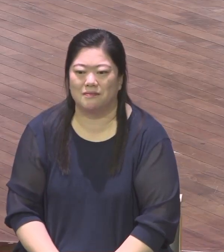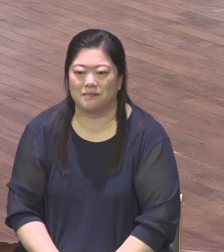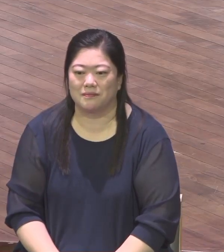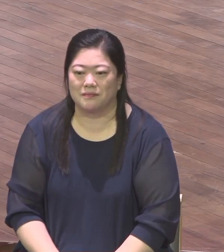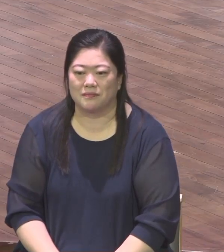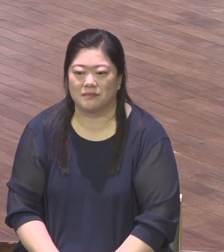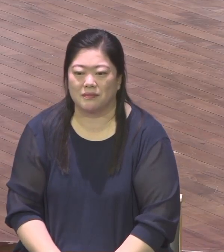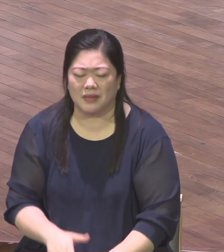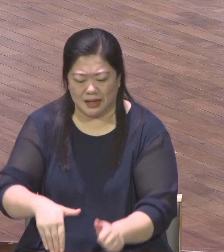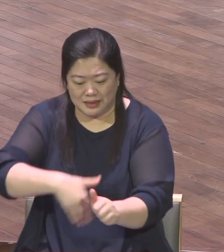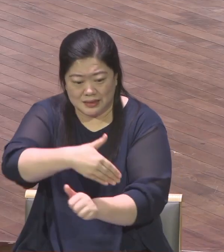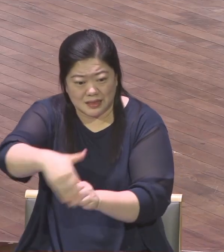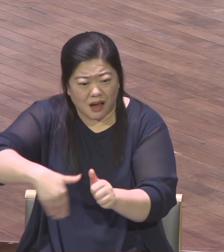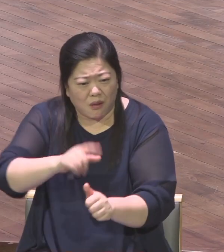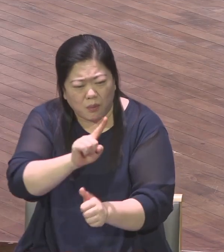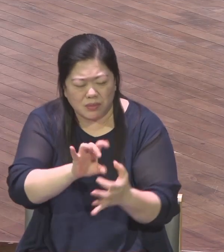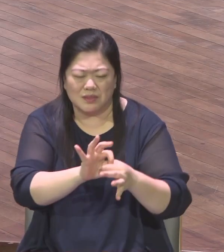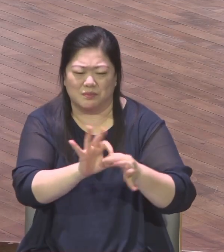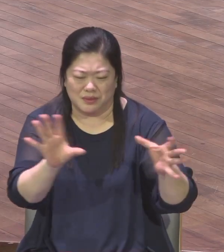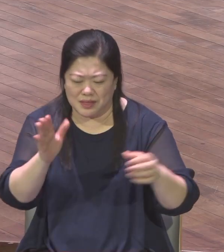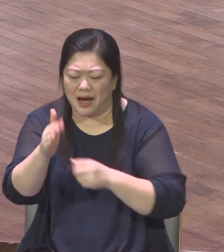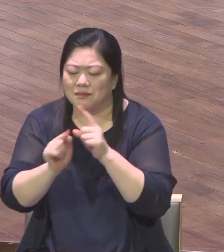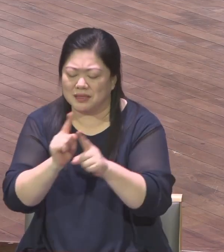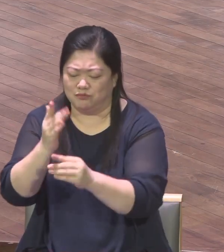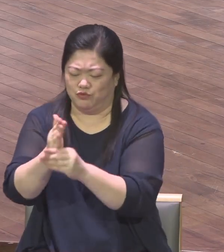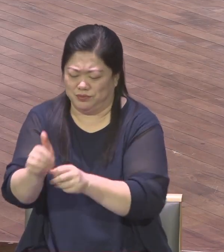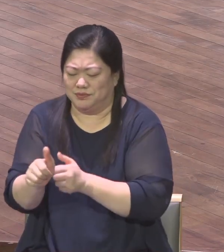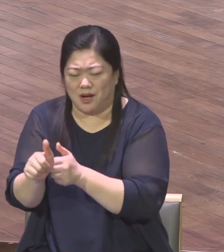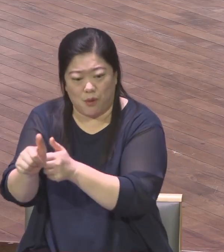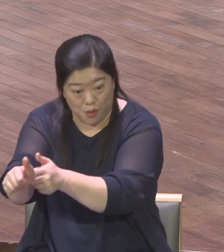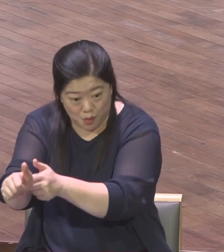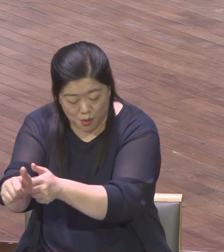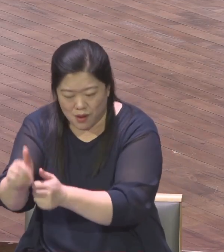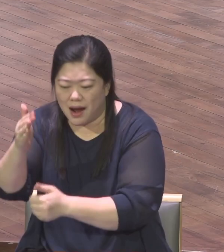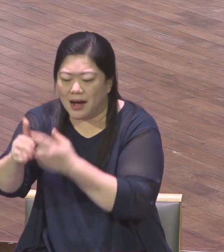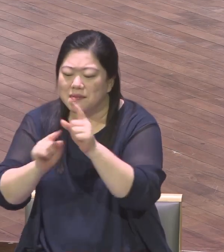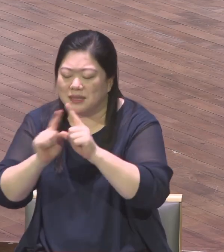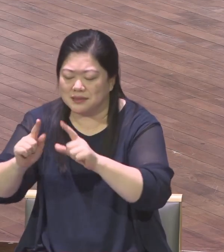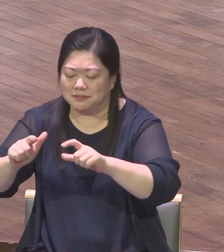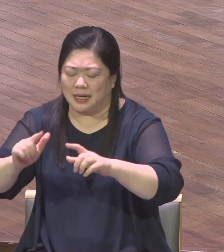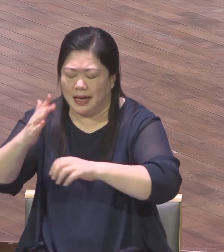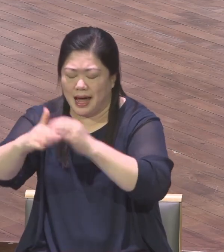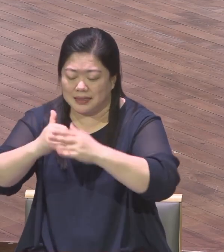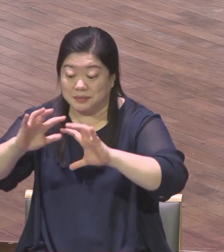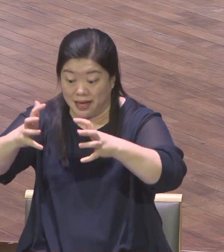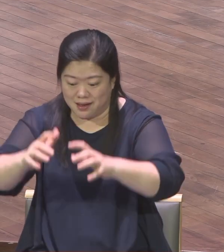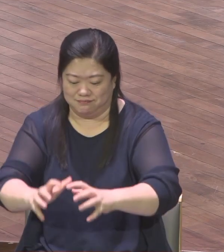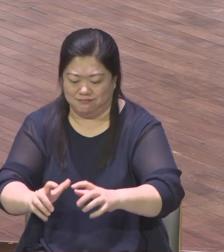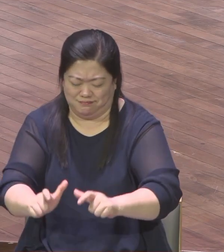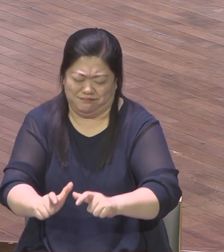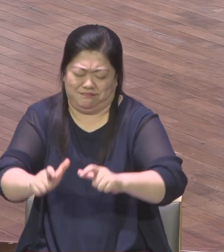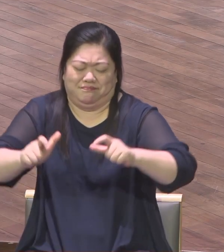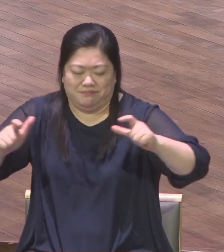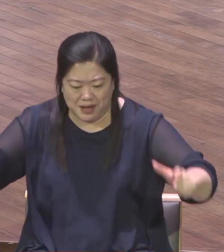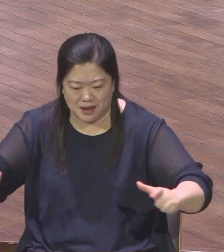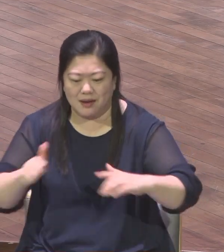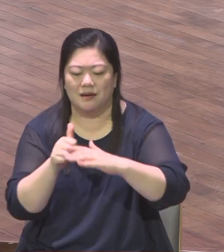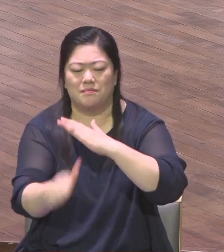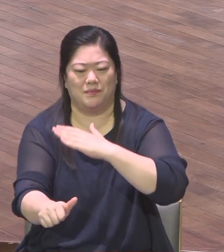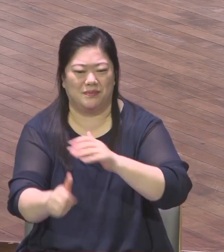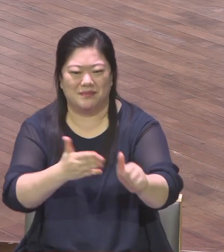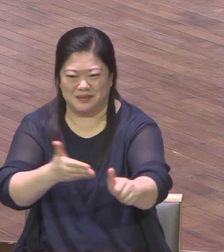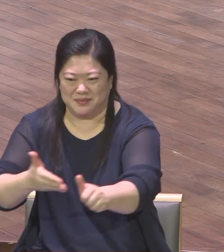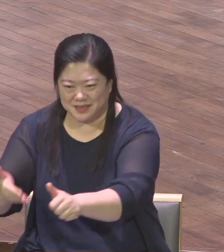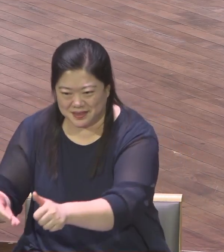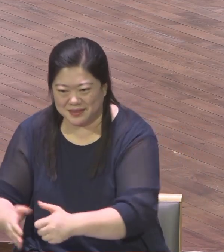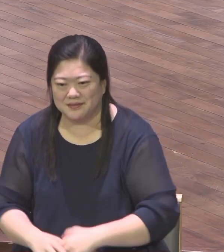속에서도 말씀 중심의 삶을 살고 하나님 나라 확장의 산 증인들 다 되시기를 주님으로 축복합니다.